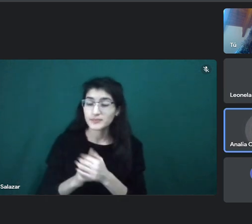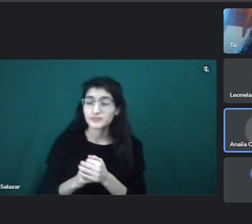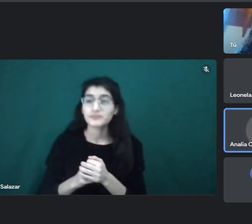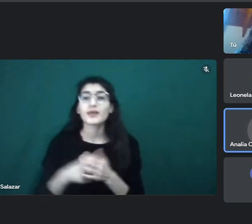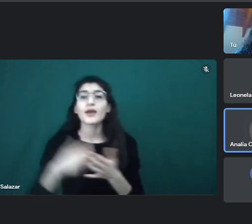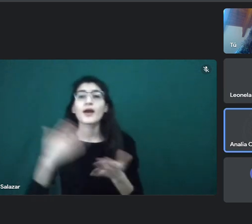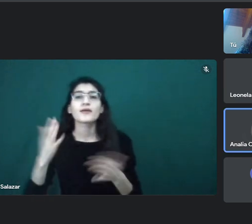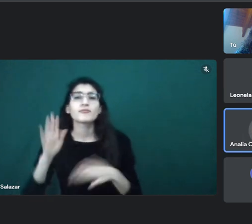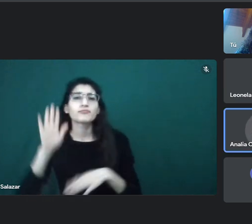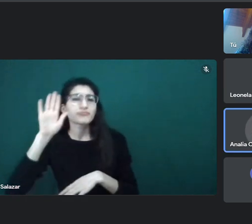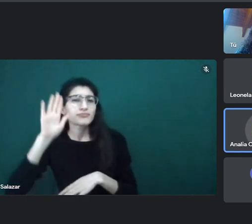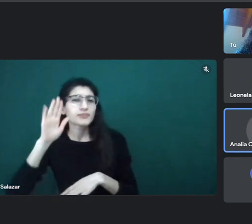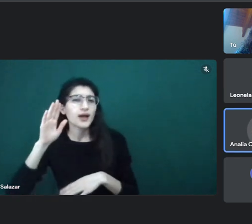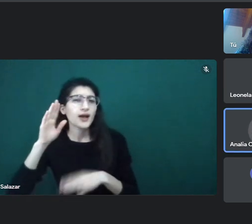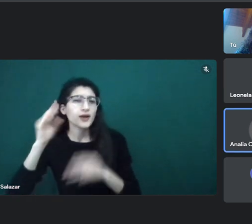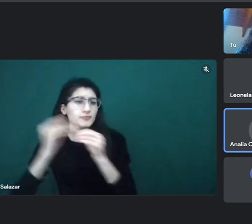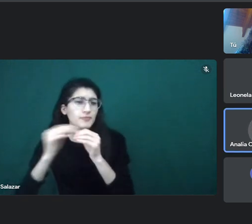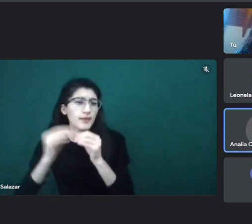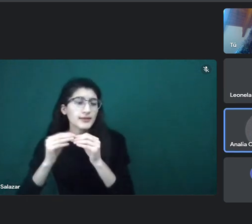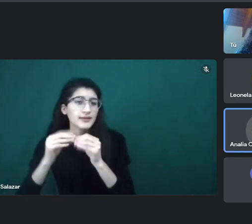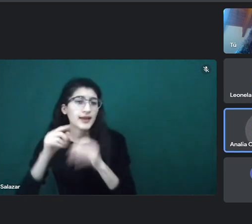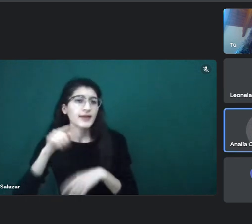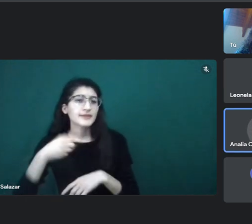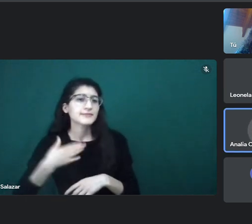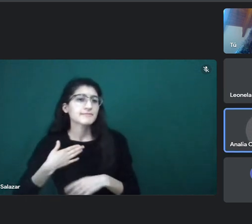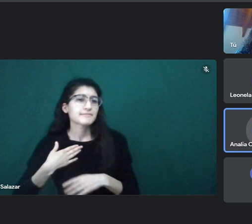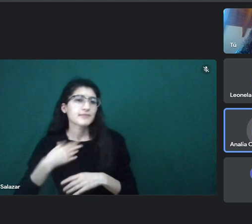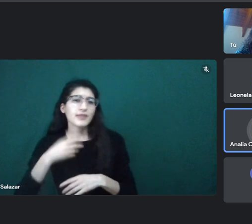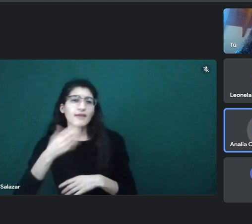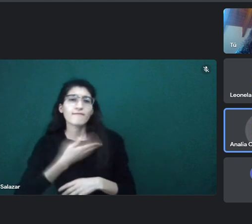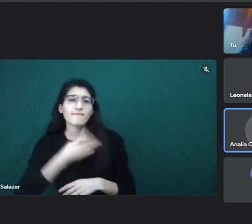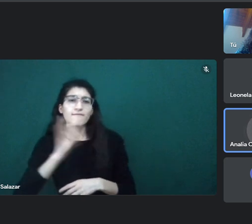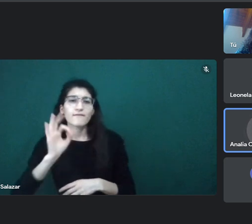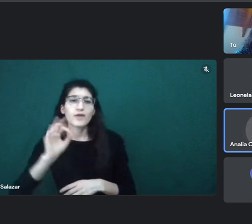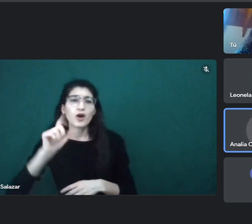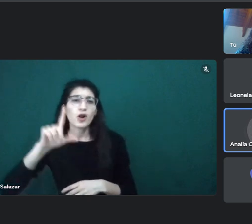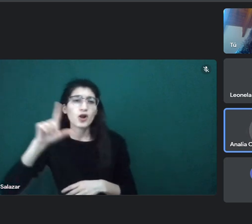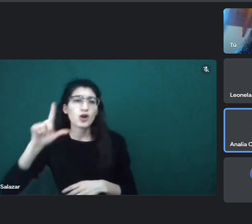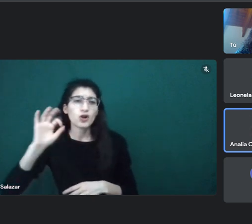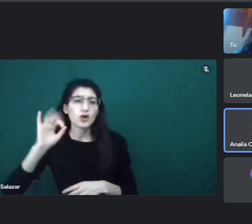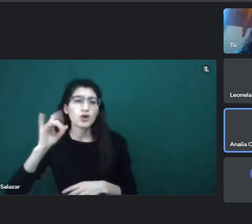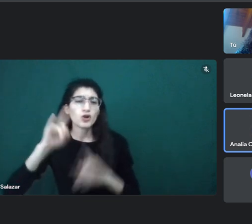following me daba la traducción de barbecho.